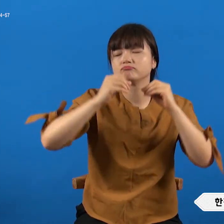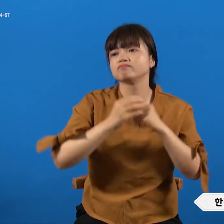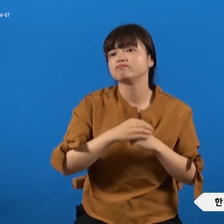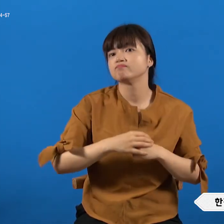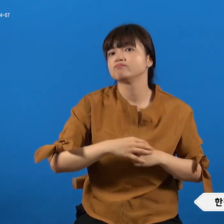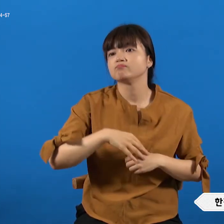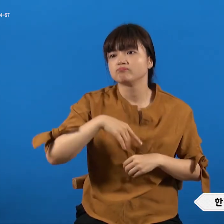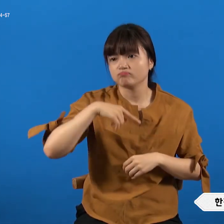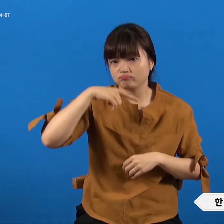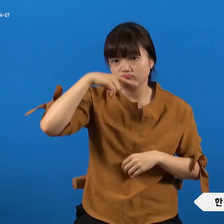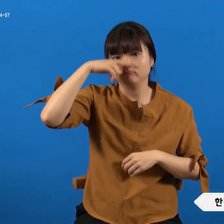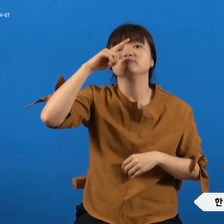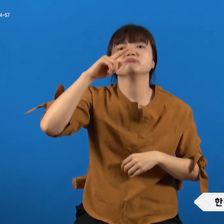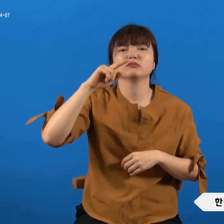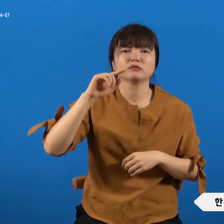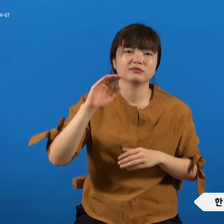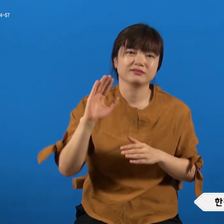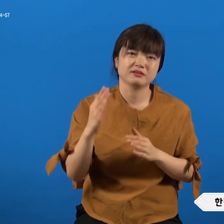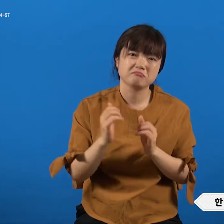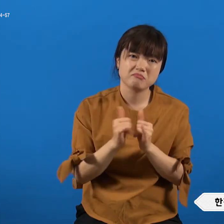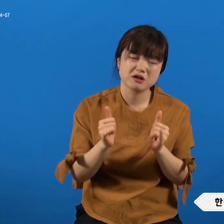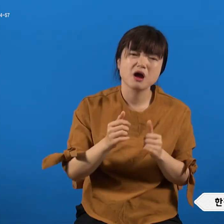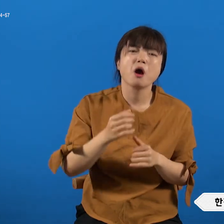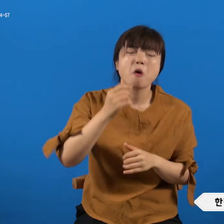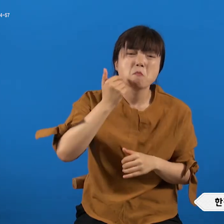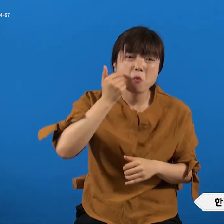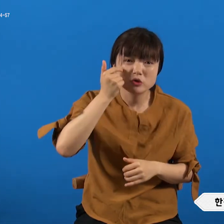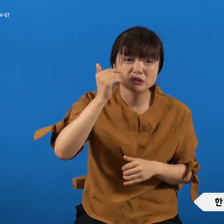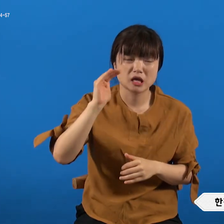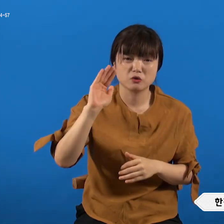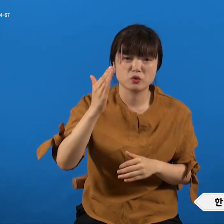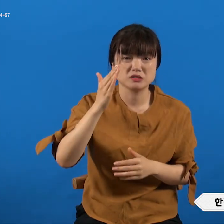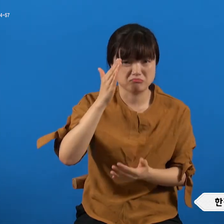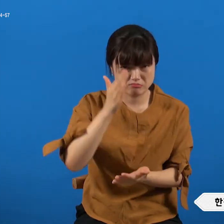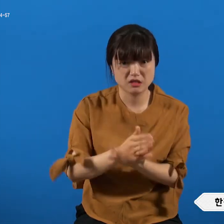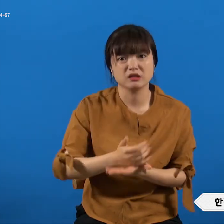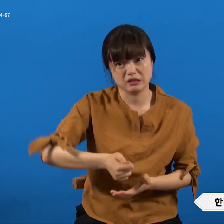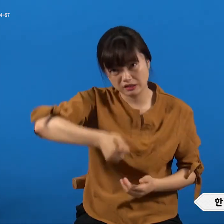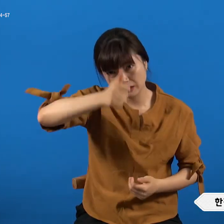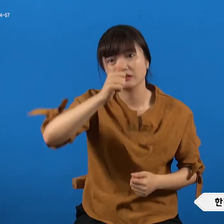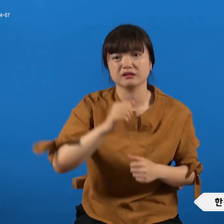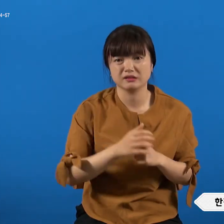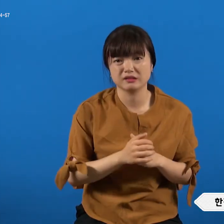식어버리는 사람이 있습니다. 목사 안 되는 것이 100번 낫지요.